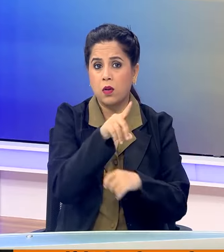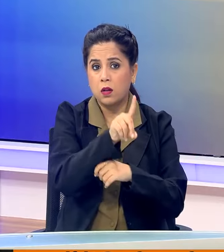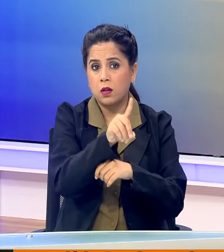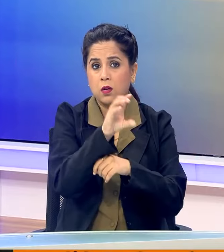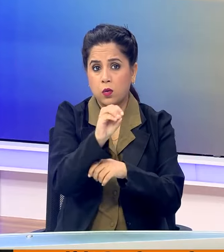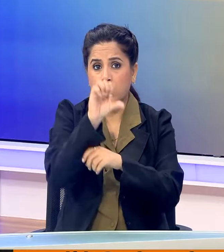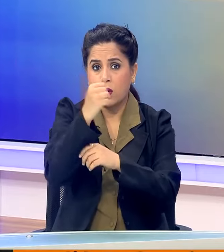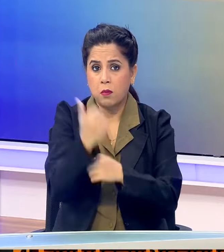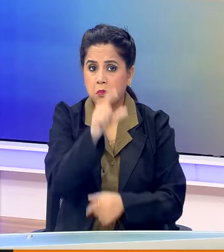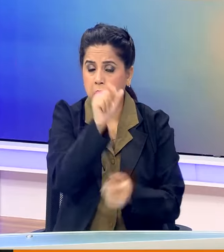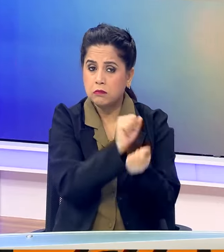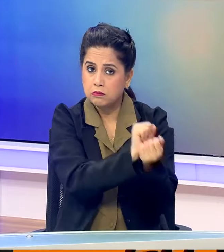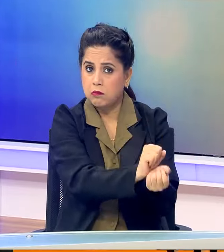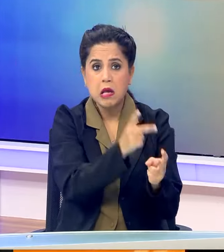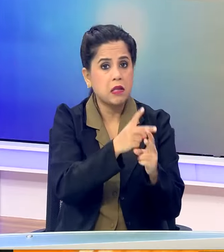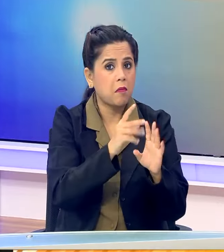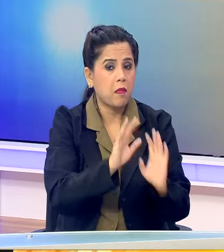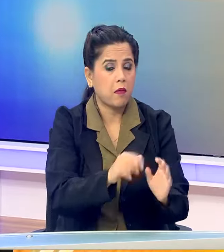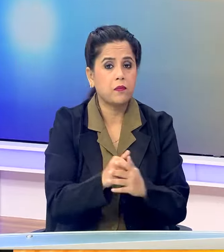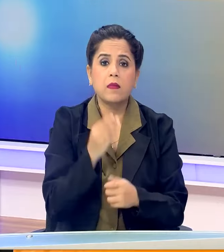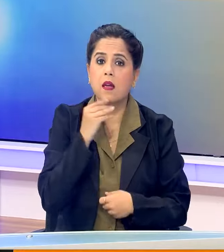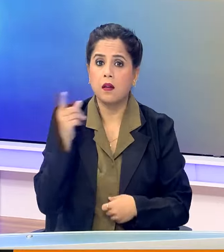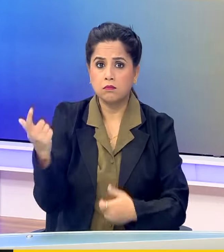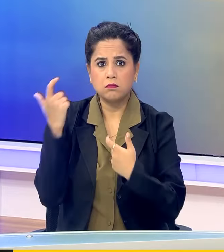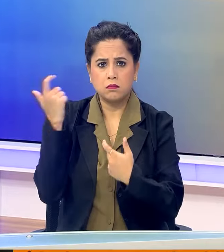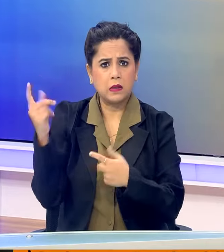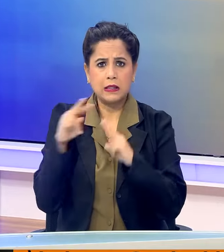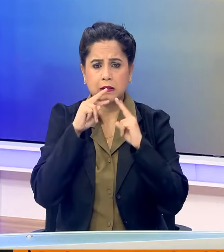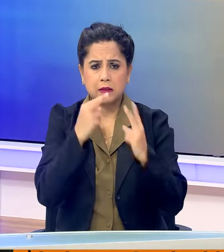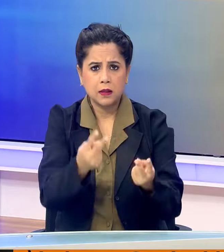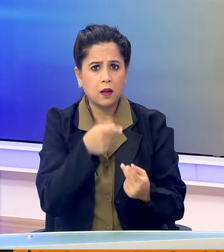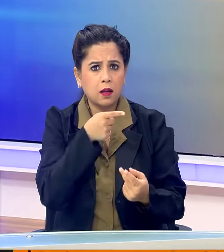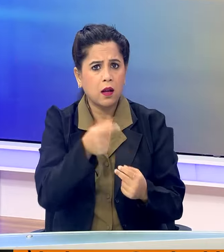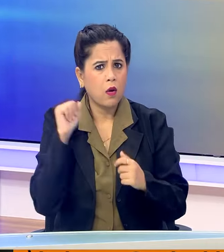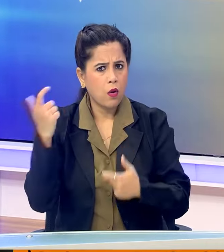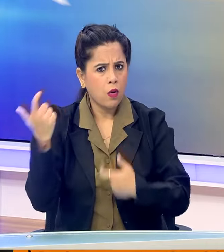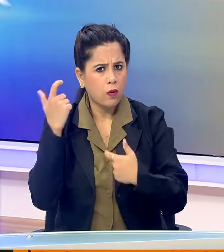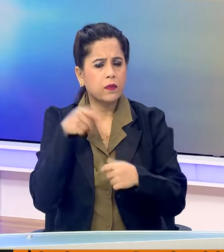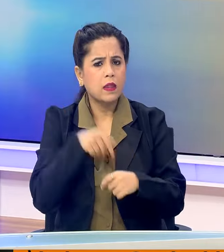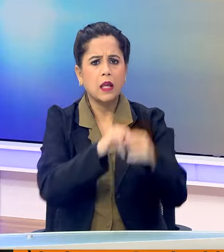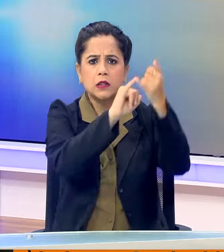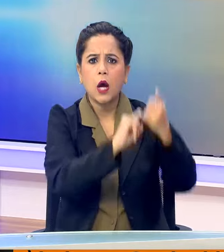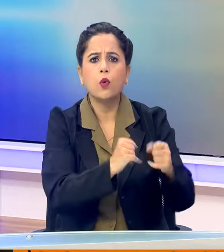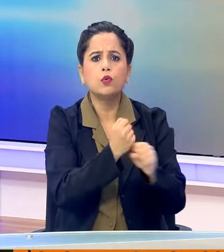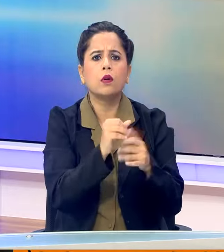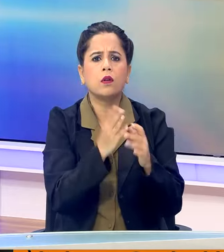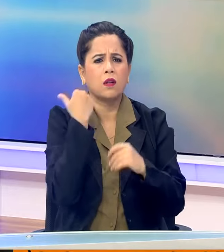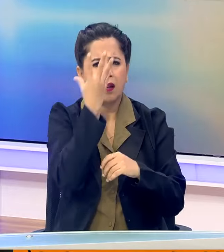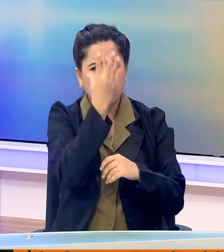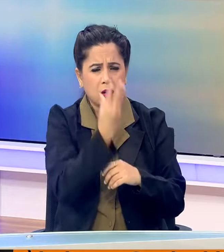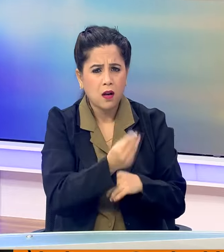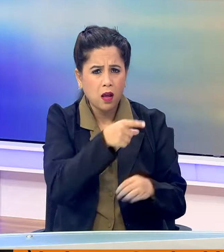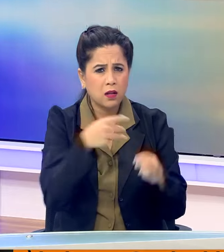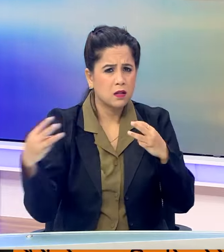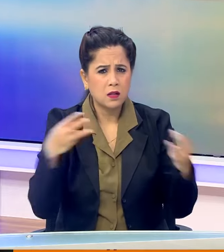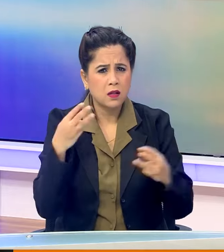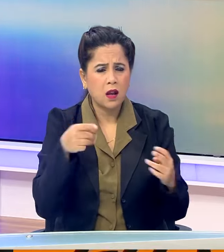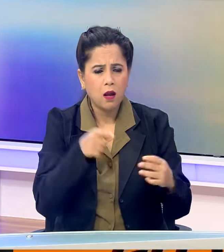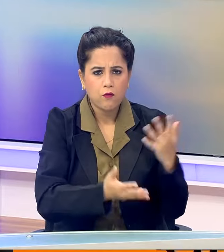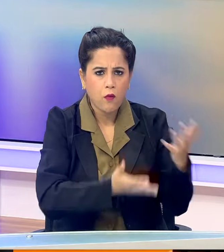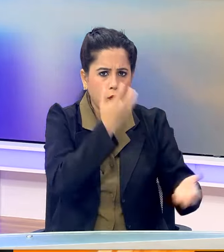109 बंधक हैं इजराइली सेना ने कहा कि उसके बलों ने दक्षिणी गजा में रात भर चले ऑपरेशन में शव